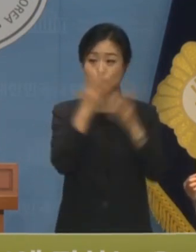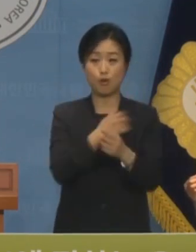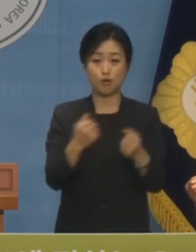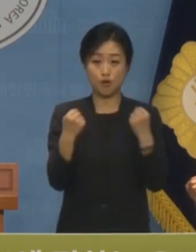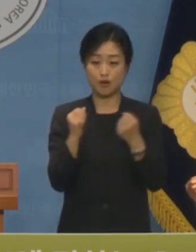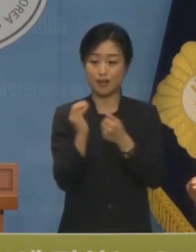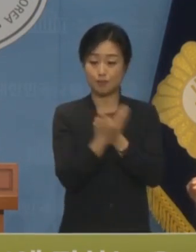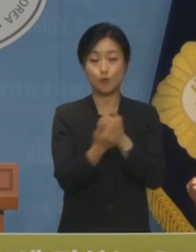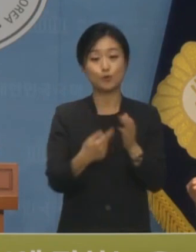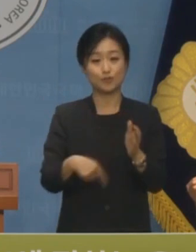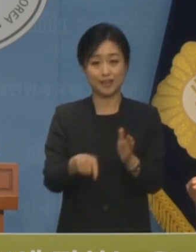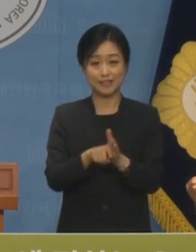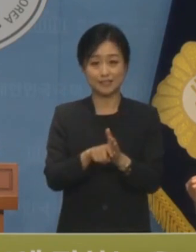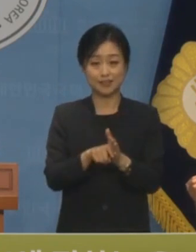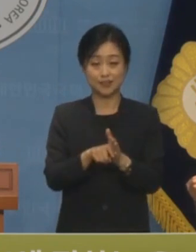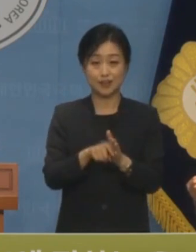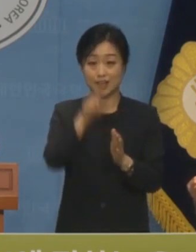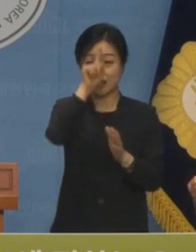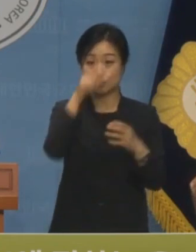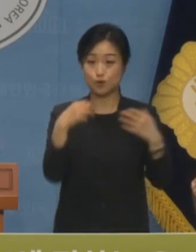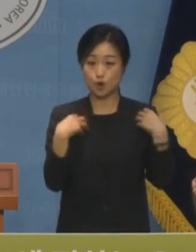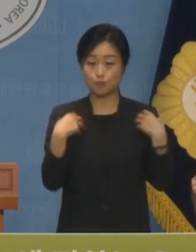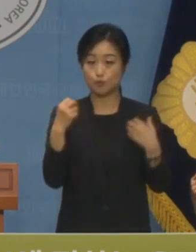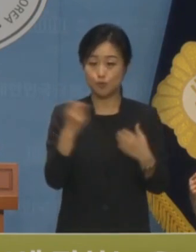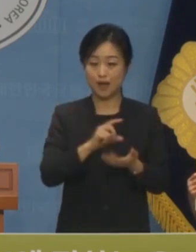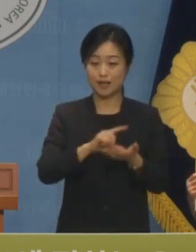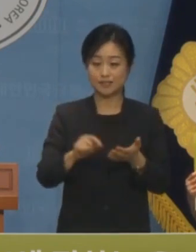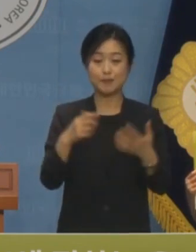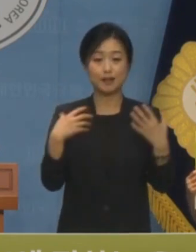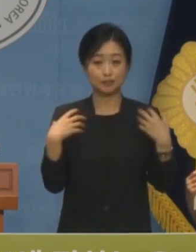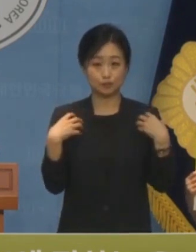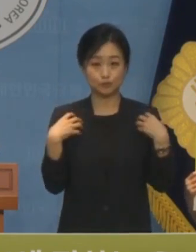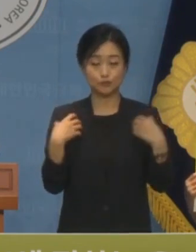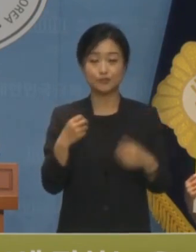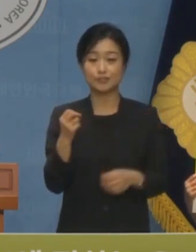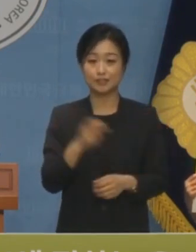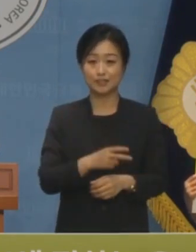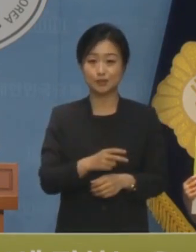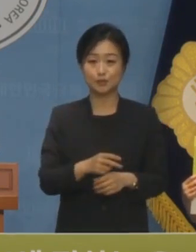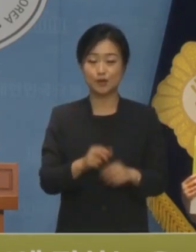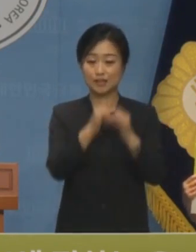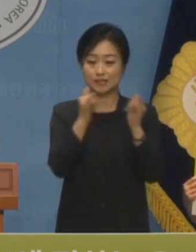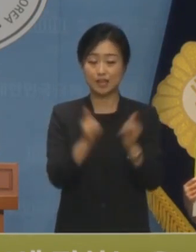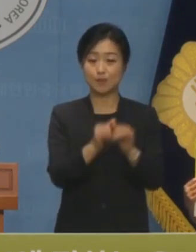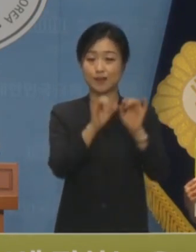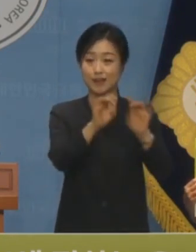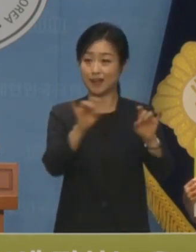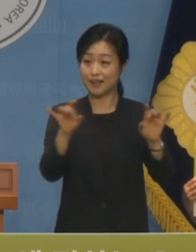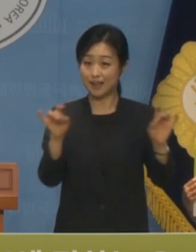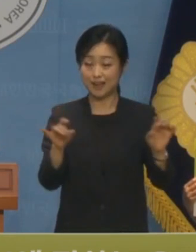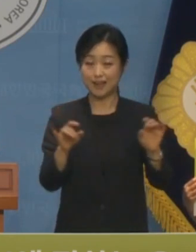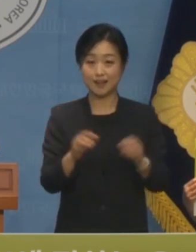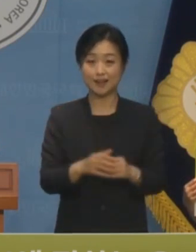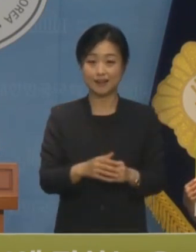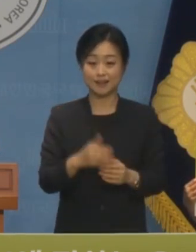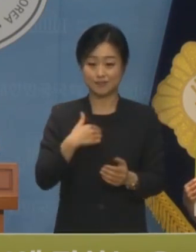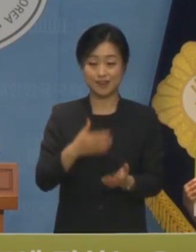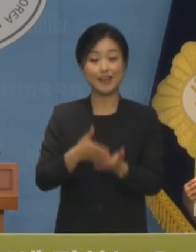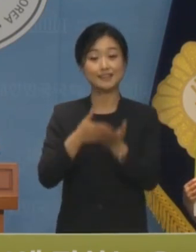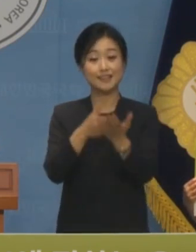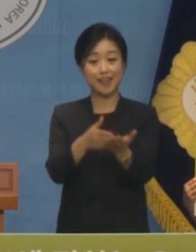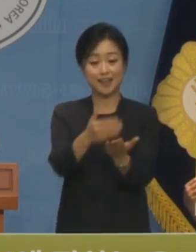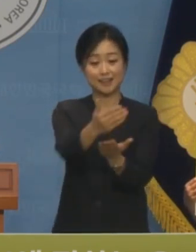건강을 지키기 위해 대한민국 정부와 지방자치단체 그리고 각 사회 구성원들은 아래의 제안에